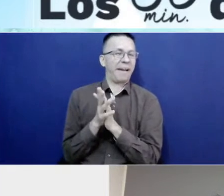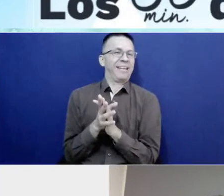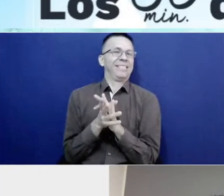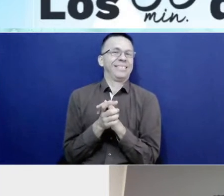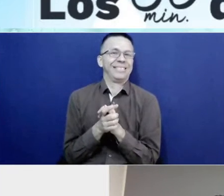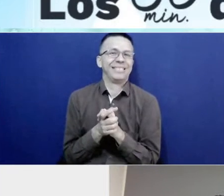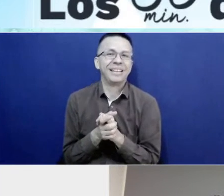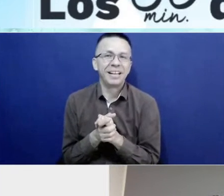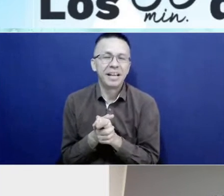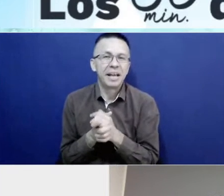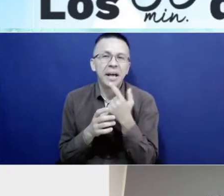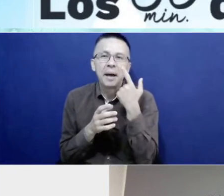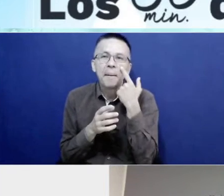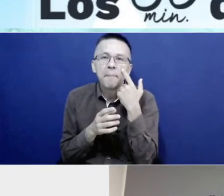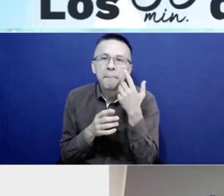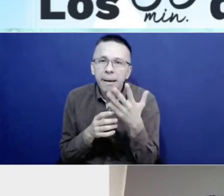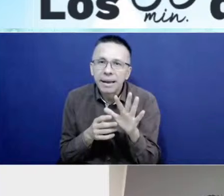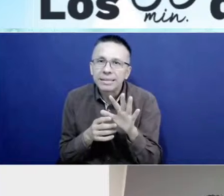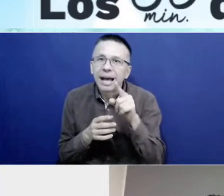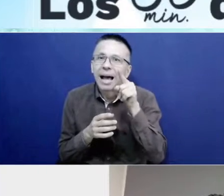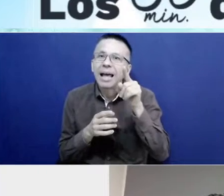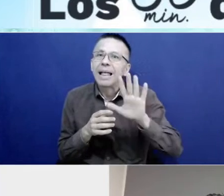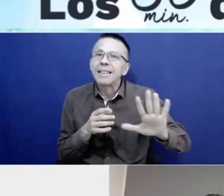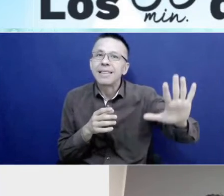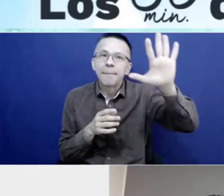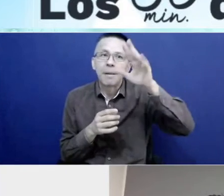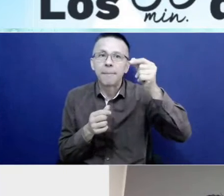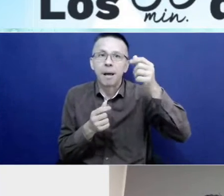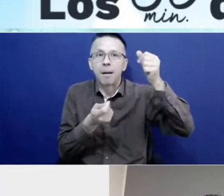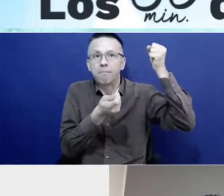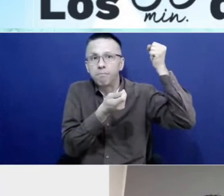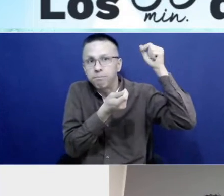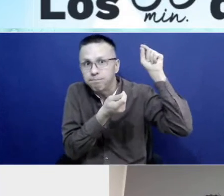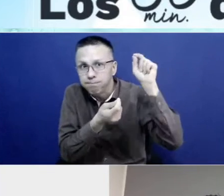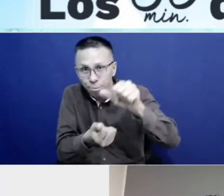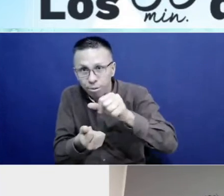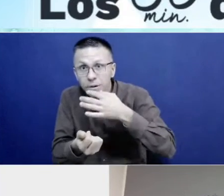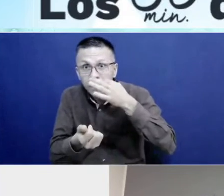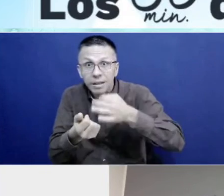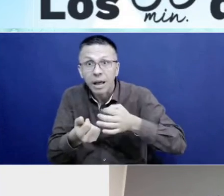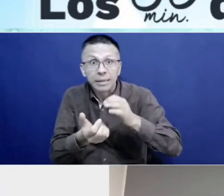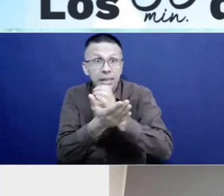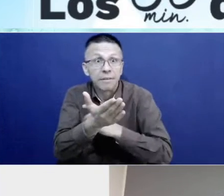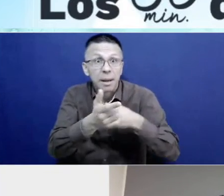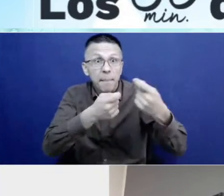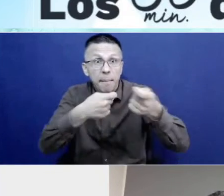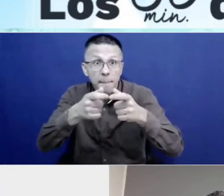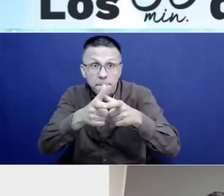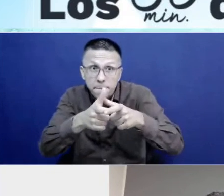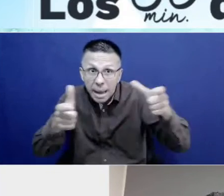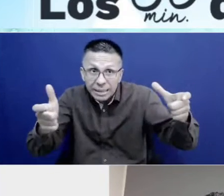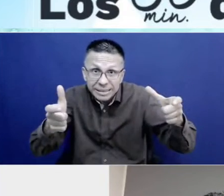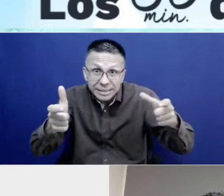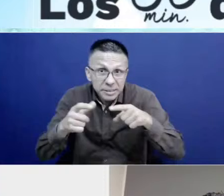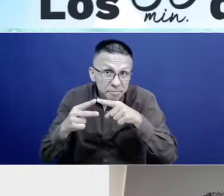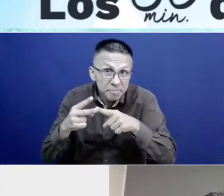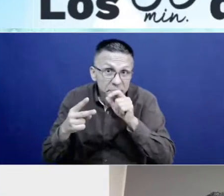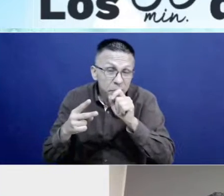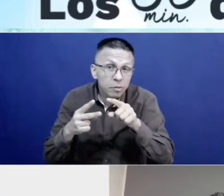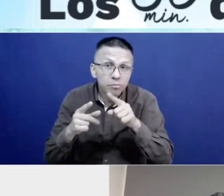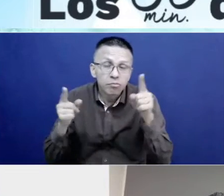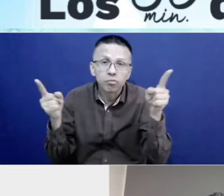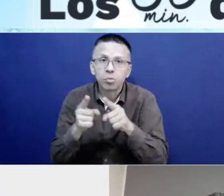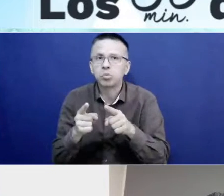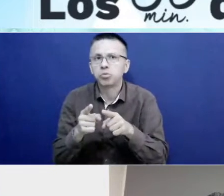hay un aporte de recursos del departamento precisamente para aumentar esta cobertura de la certificación. Entonces, dos puntos muy concretos que en unos